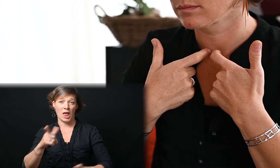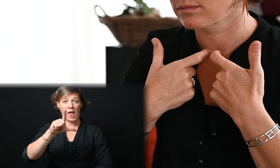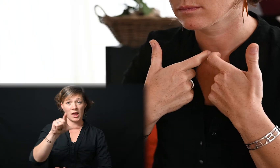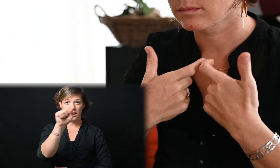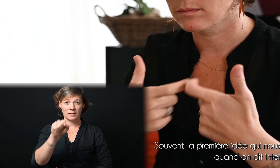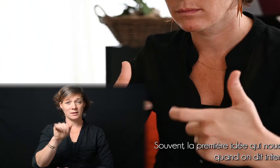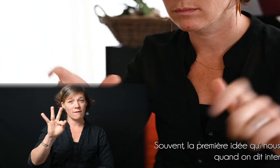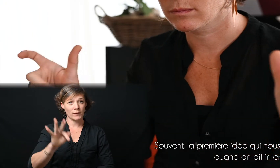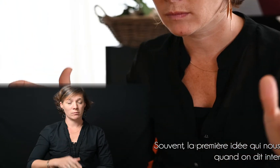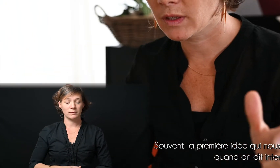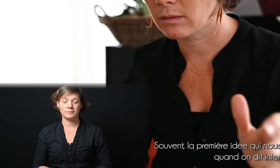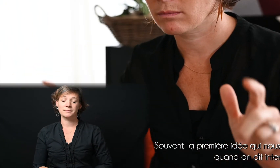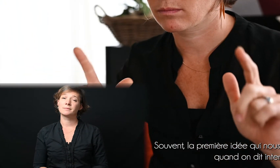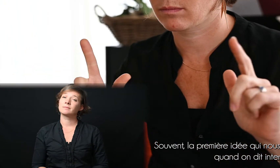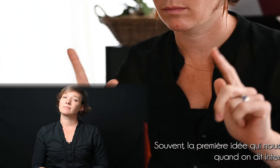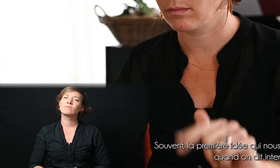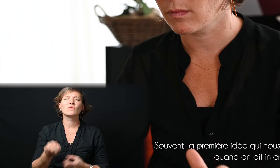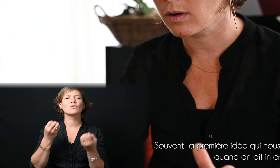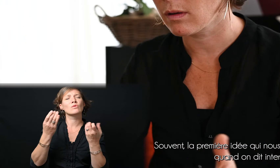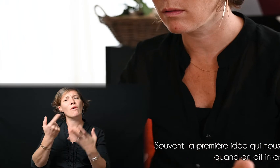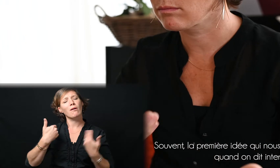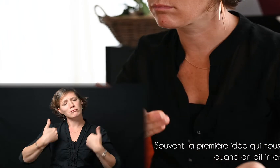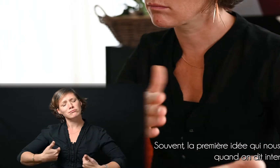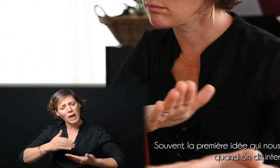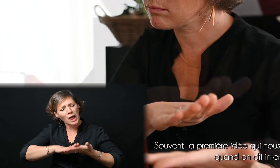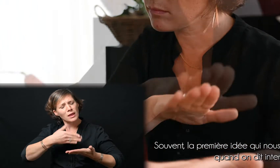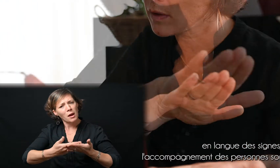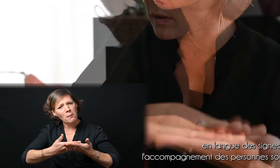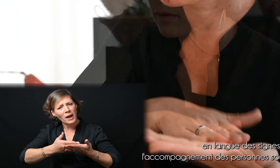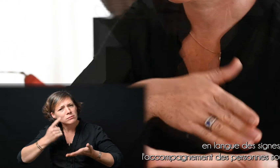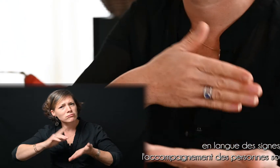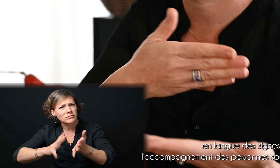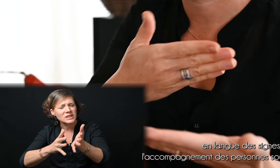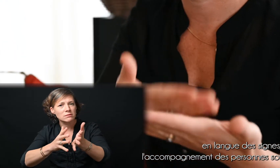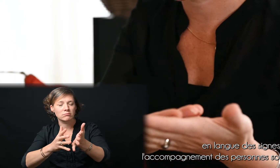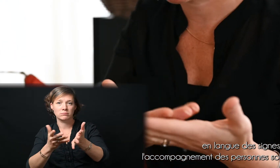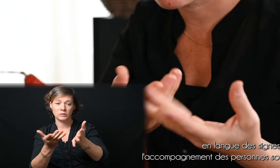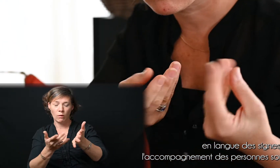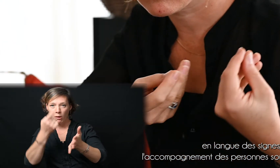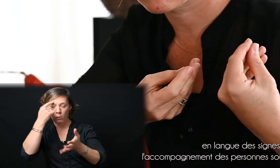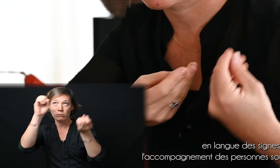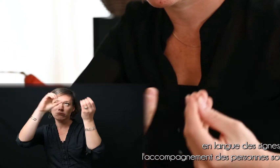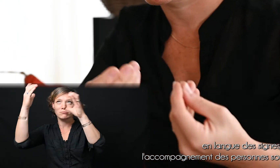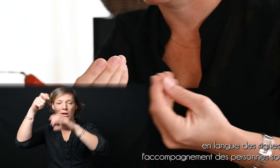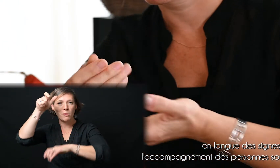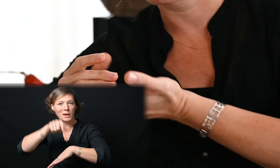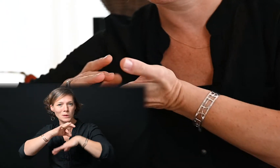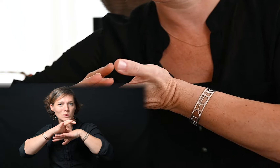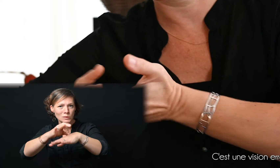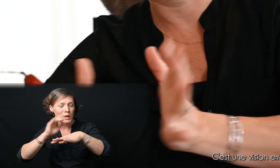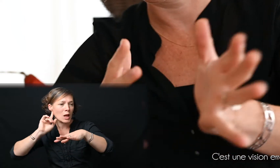française. Souvent, la première idée qui nous vient quand on dit interprète en langue des signes, c'est l'accompagnement des personnes